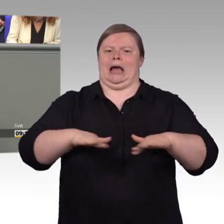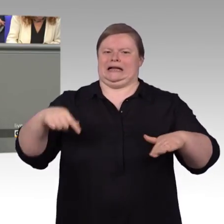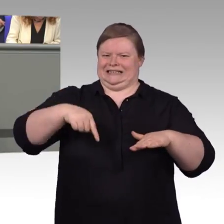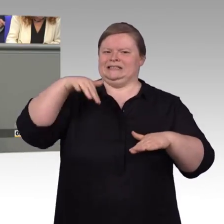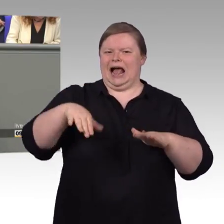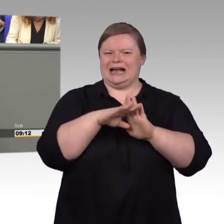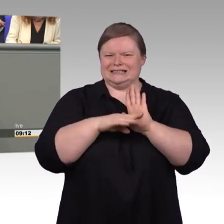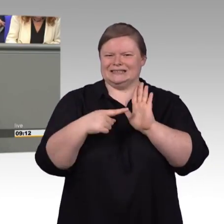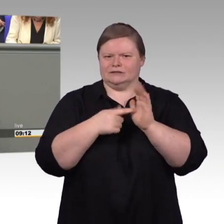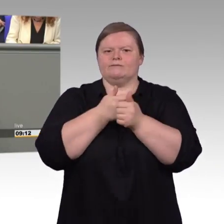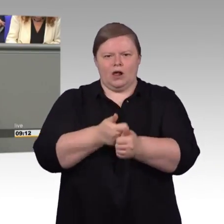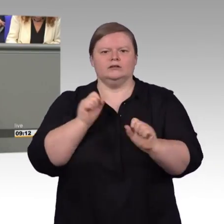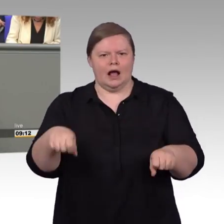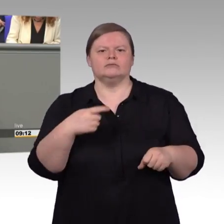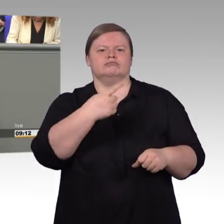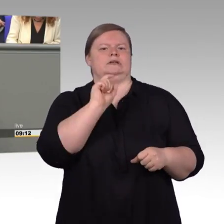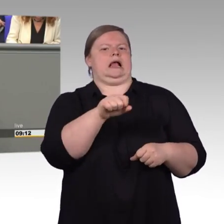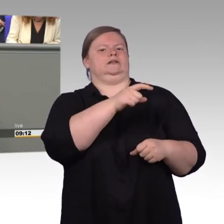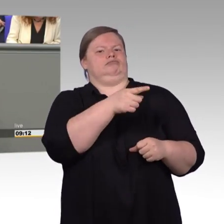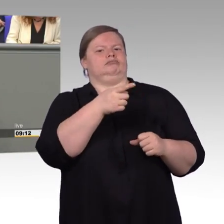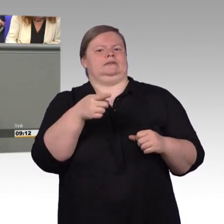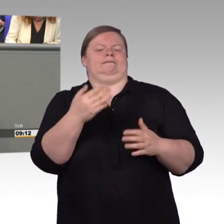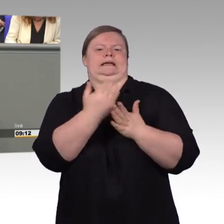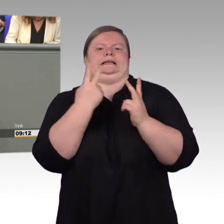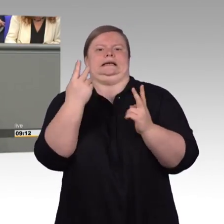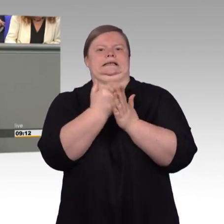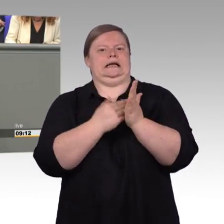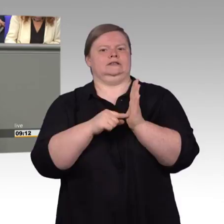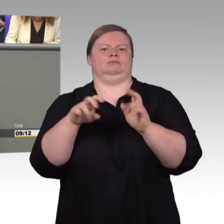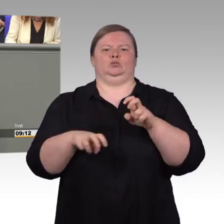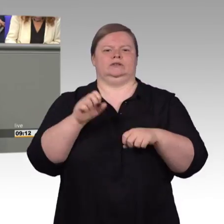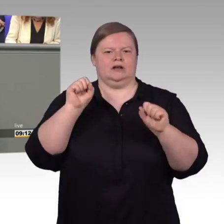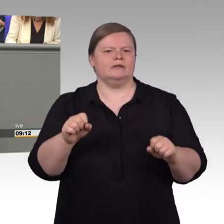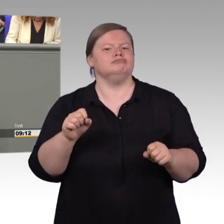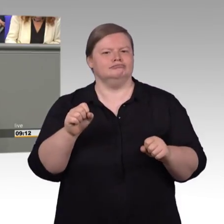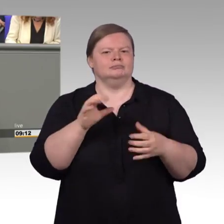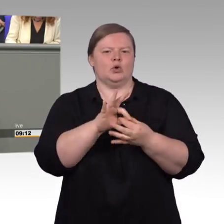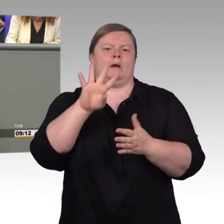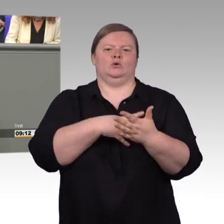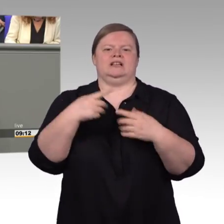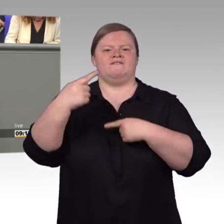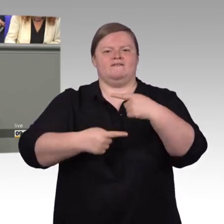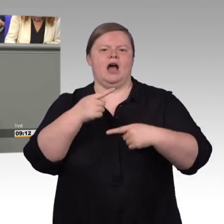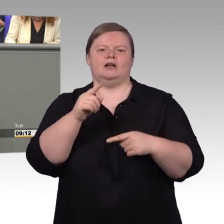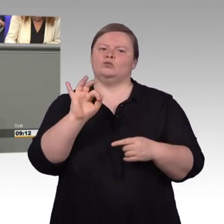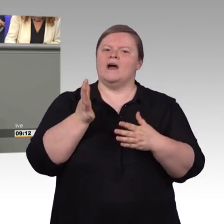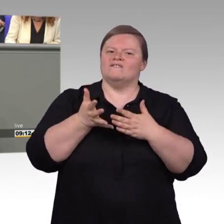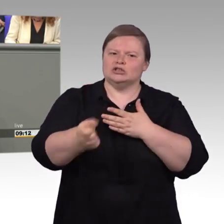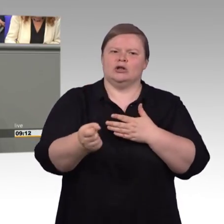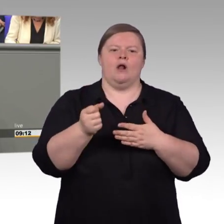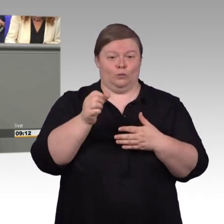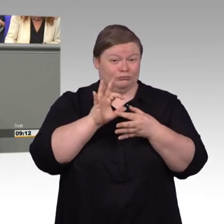also die betrogenen Autokäufer eintragen lassen, verjährungsunterbrechend im Register des Bundesamtes für Justiz und dann